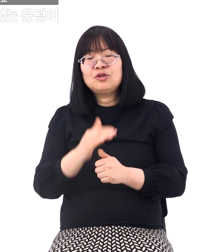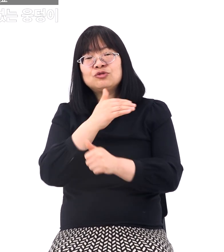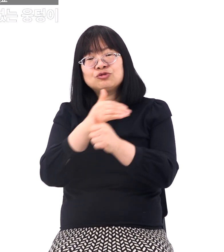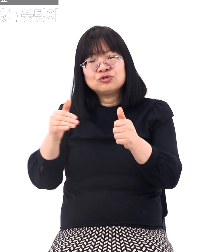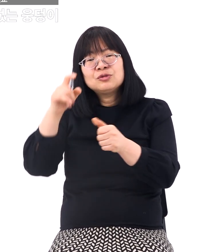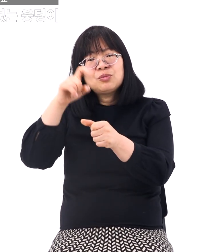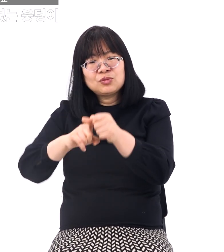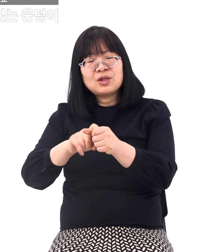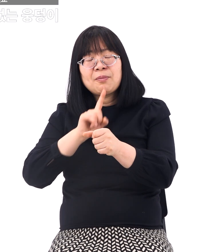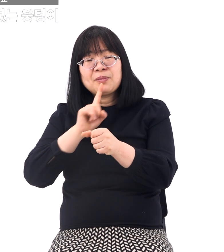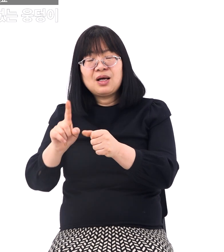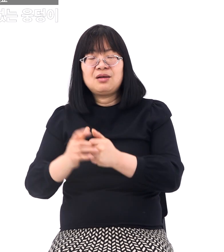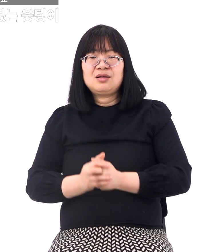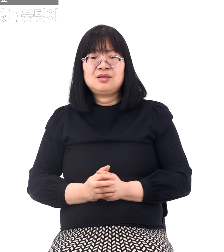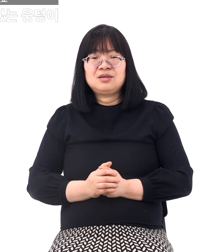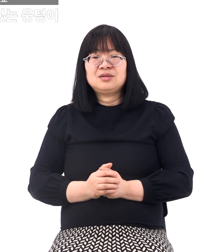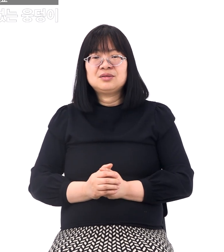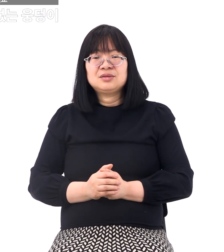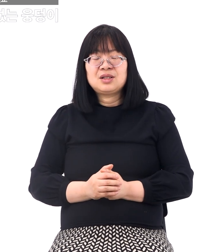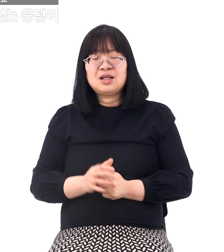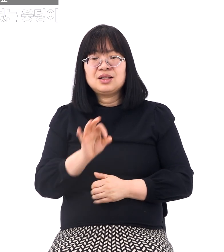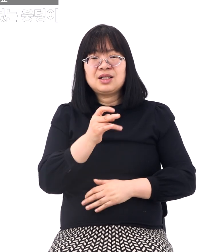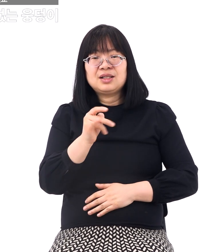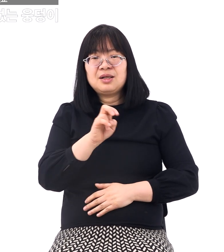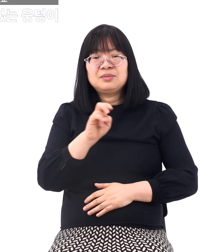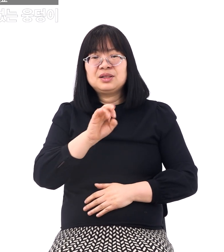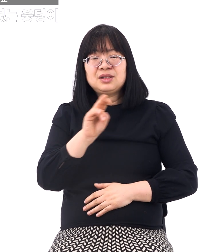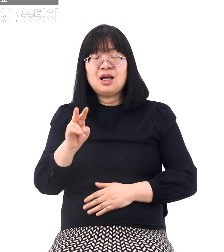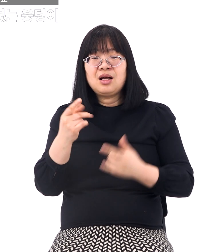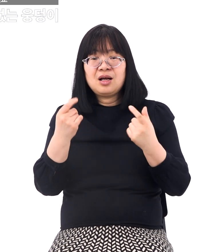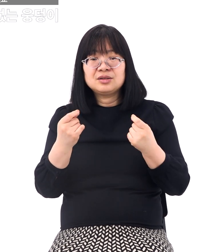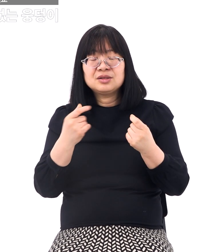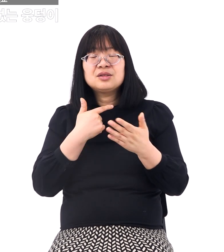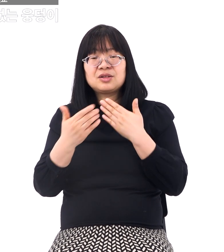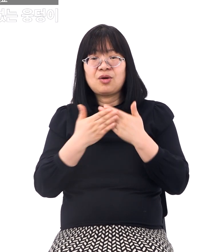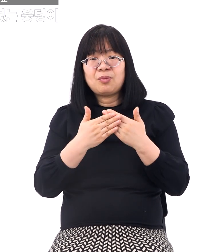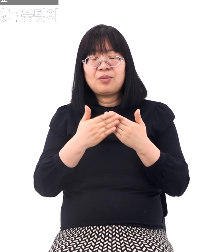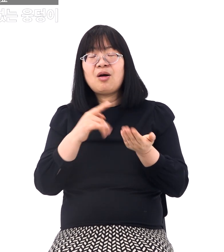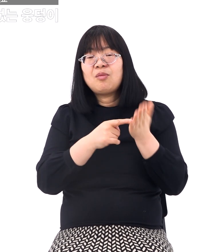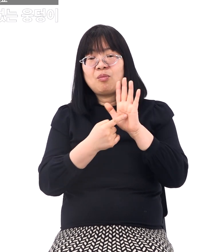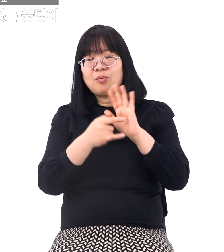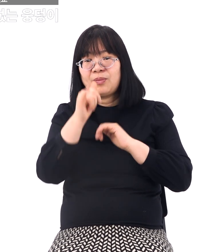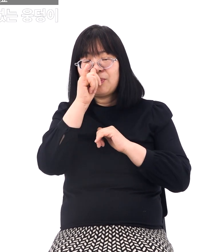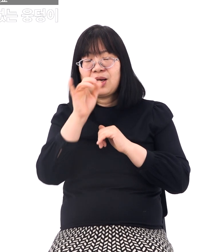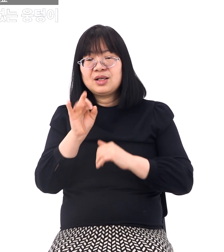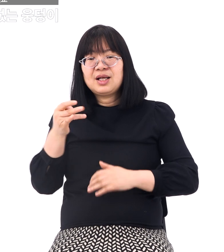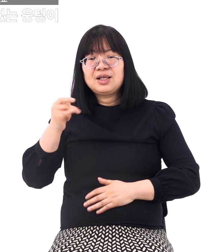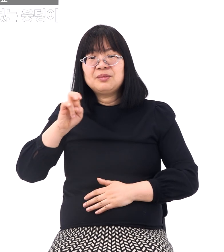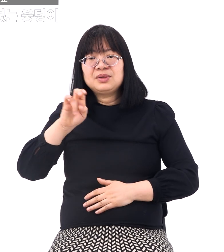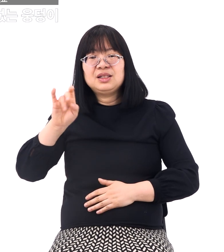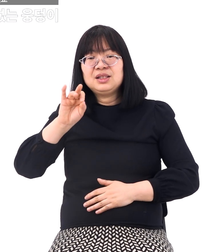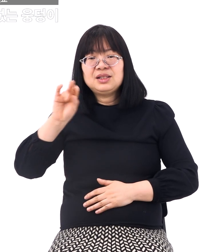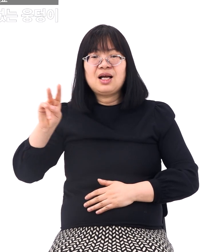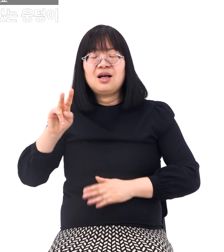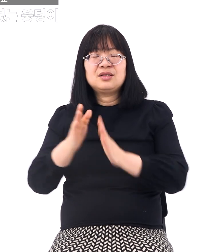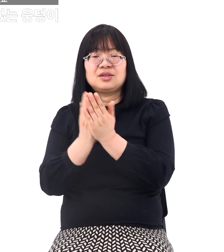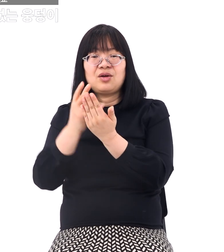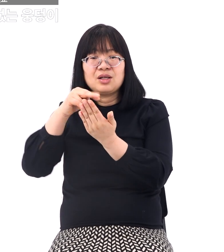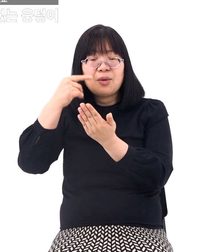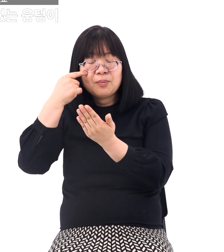죽이려고 했다고 말이에요. 정확하게. 예레미야도 이런 경험을 기록하고 있죠. 예레미야서를 한번